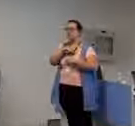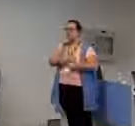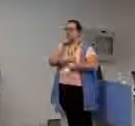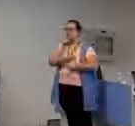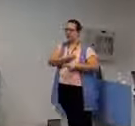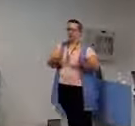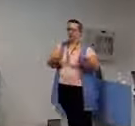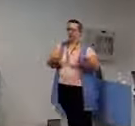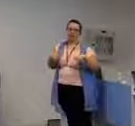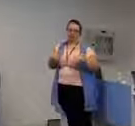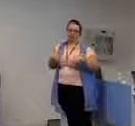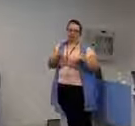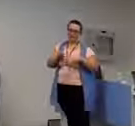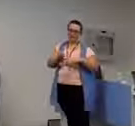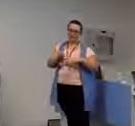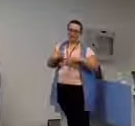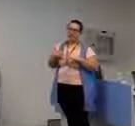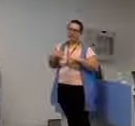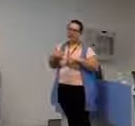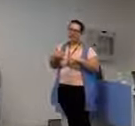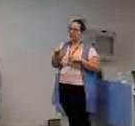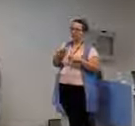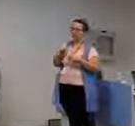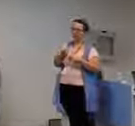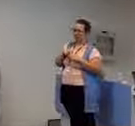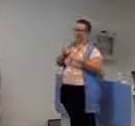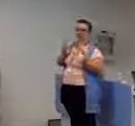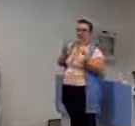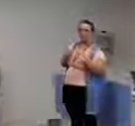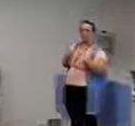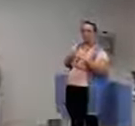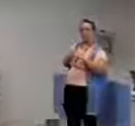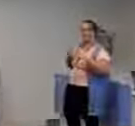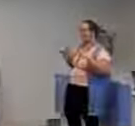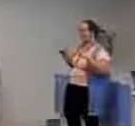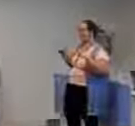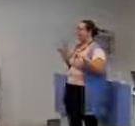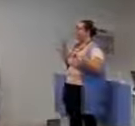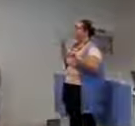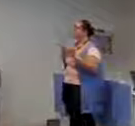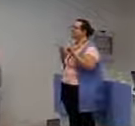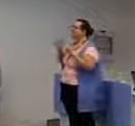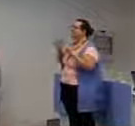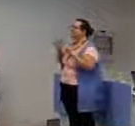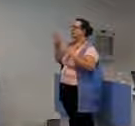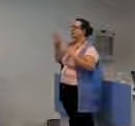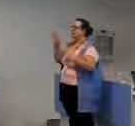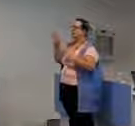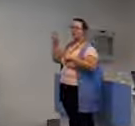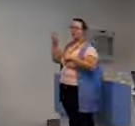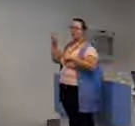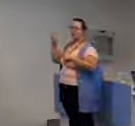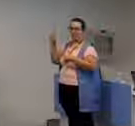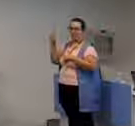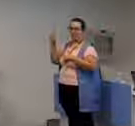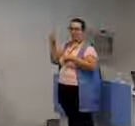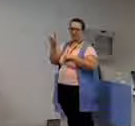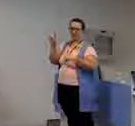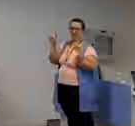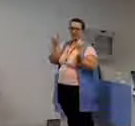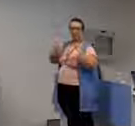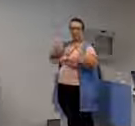ok? Aí eu vou ter uma série de recursos de automação também, para eu trazer uma base de